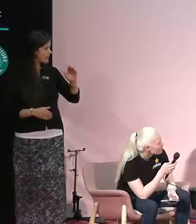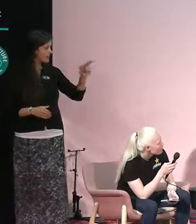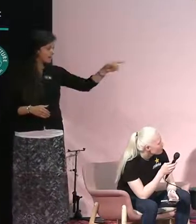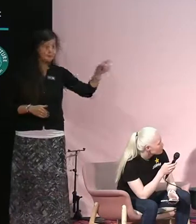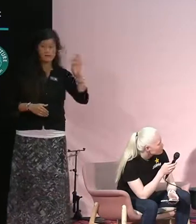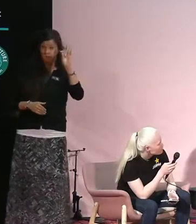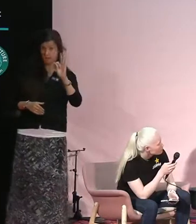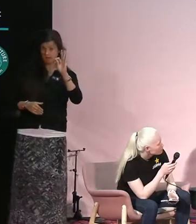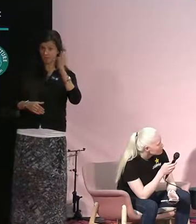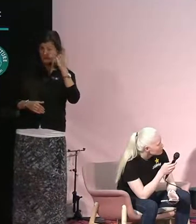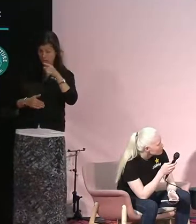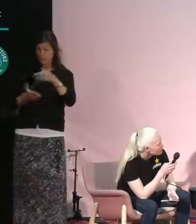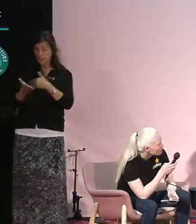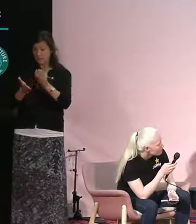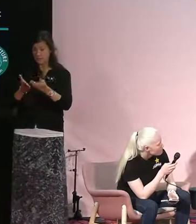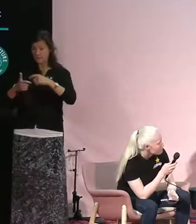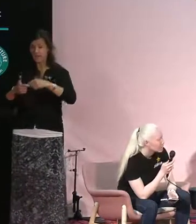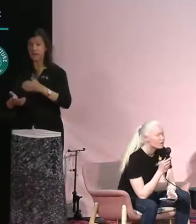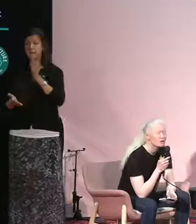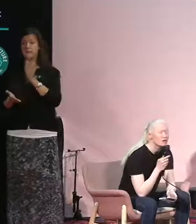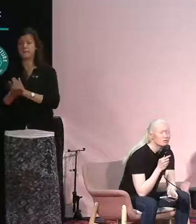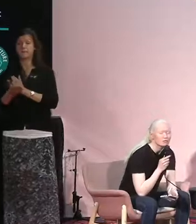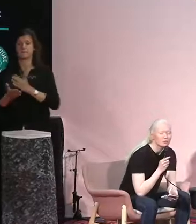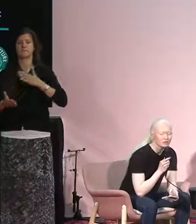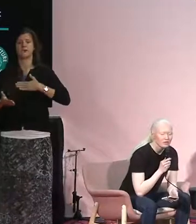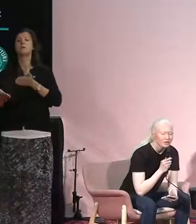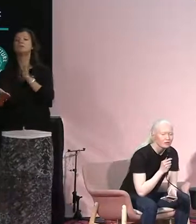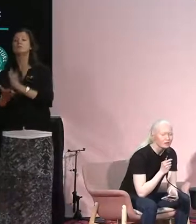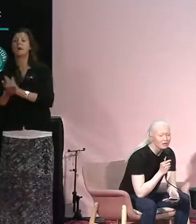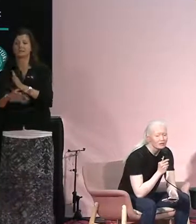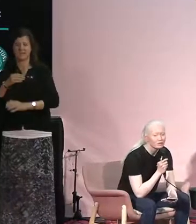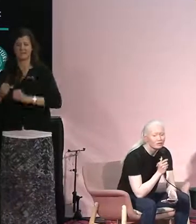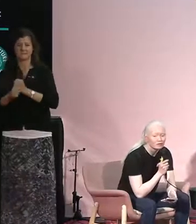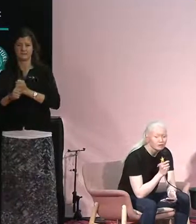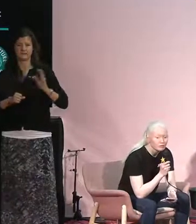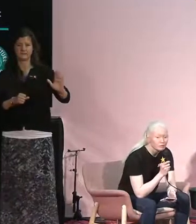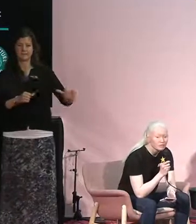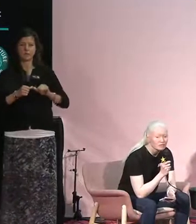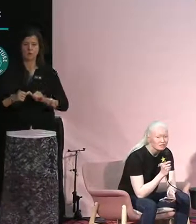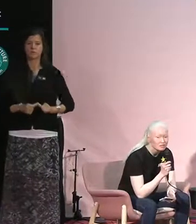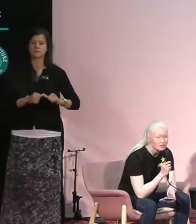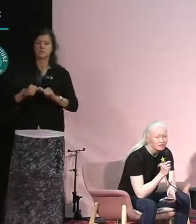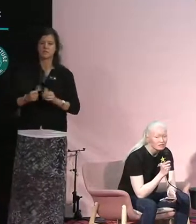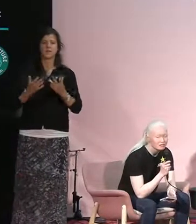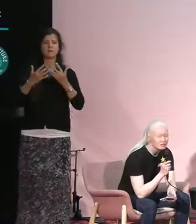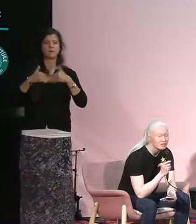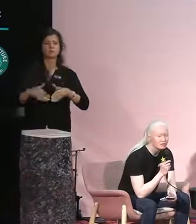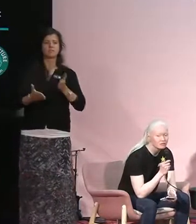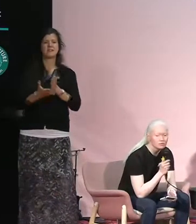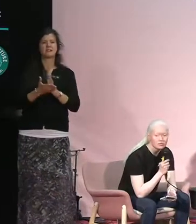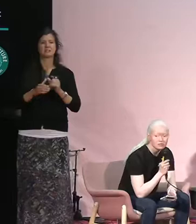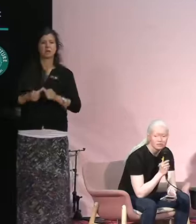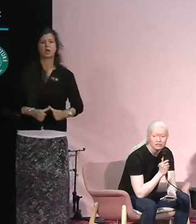Kan du dra lite grann om My Right som organisation? Ja, förlåt. My Right är ju då funktionsrättsrörelsen, alltså den